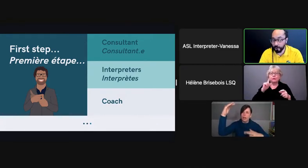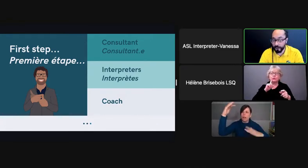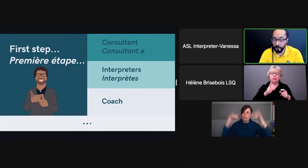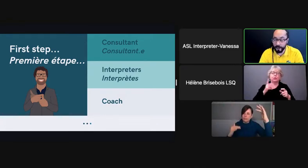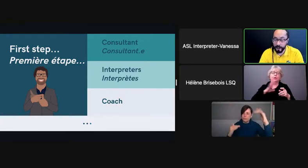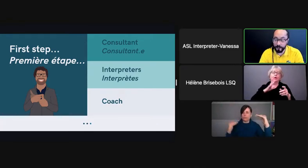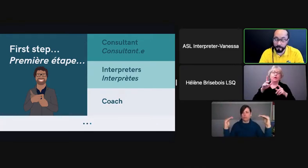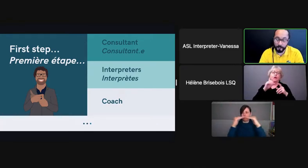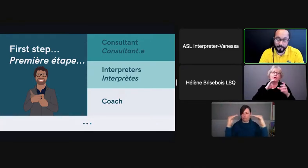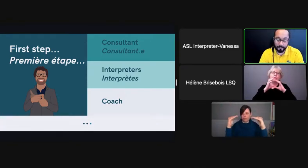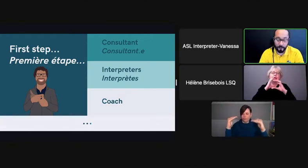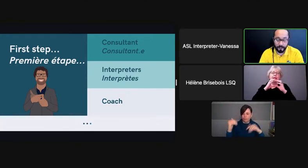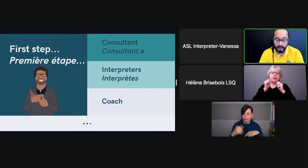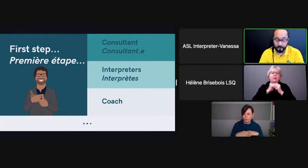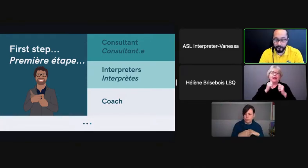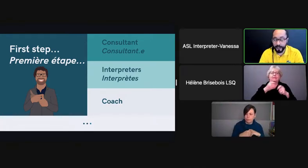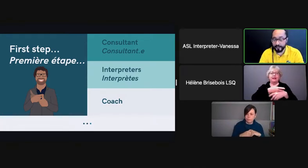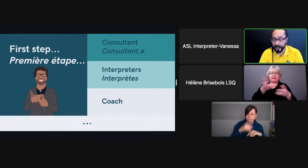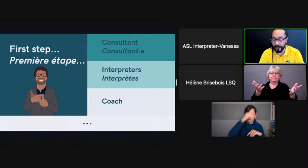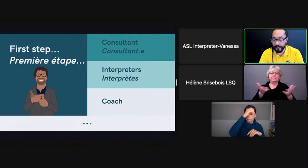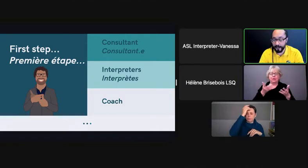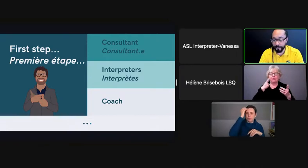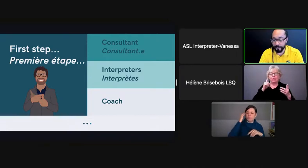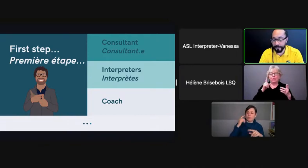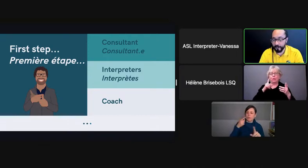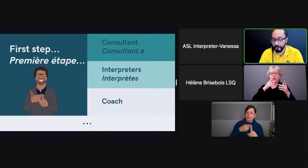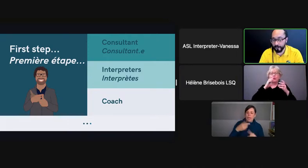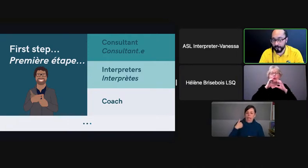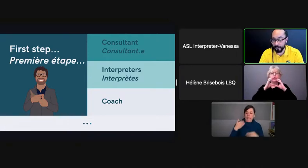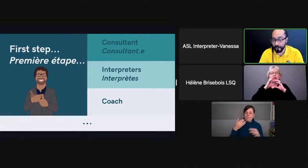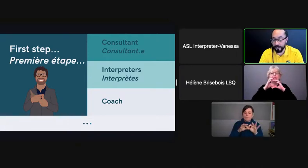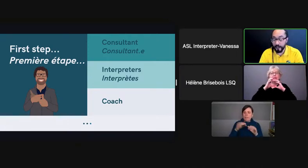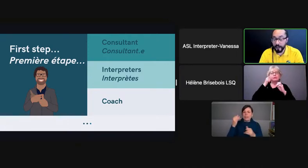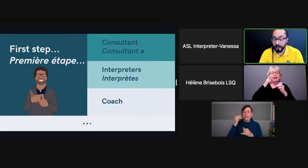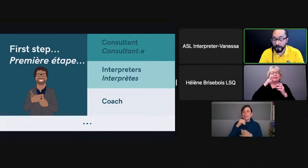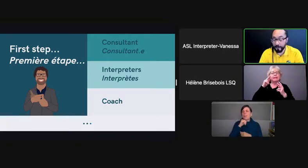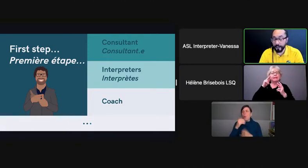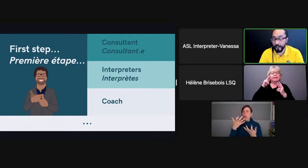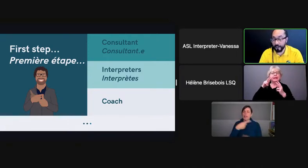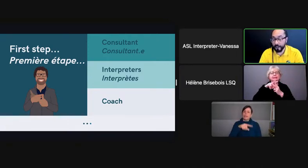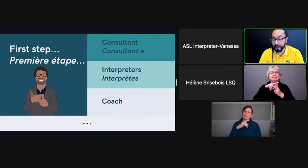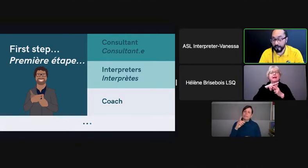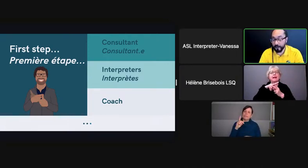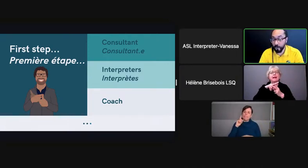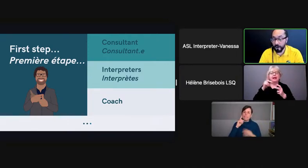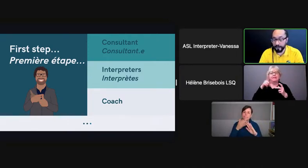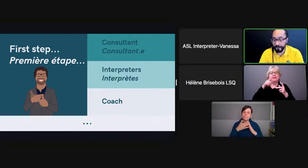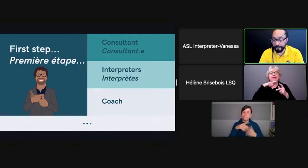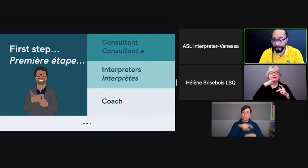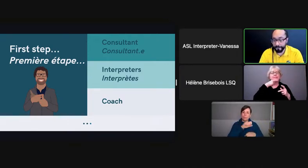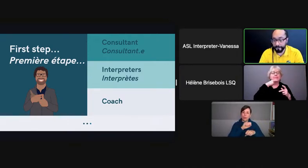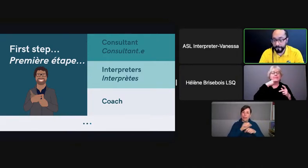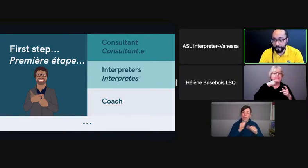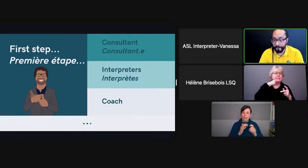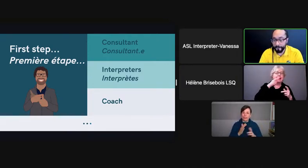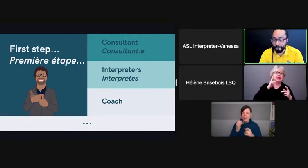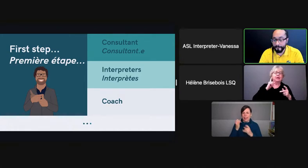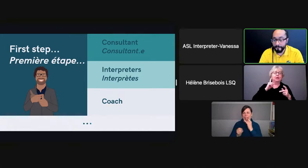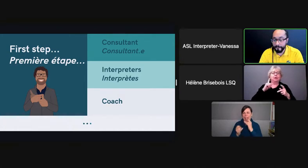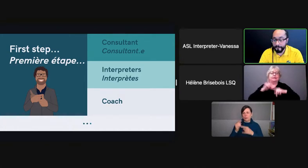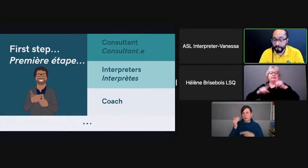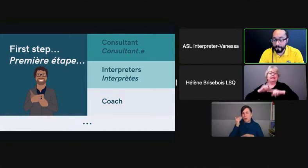production, pour que la communication soit transparente entre le langage parlé et le langage des signes,